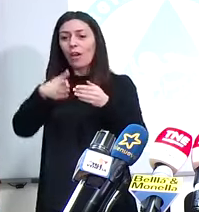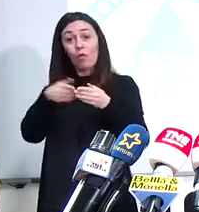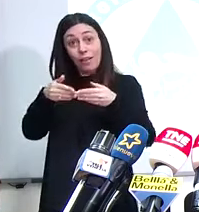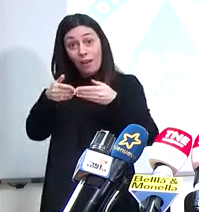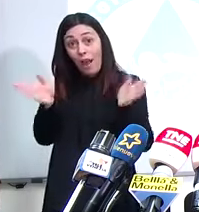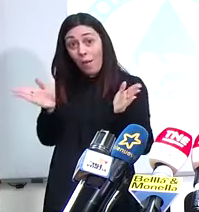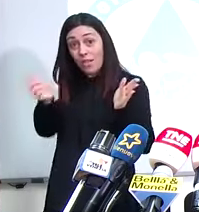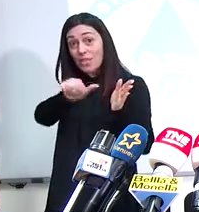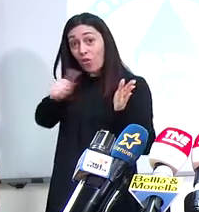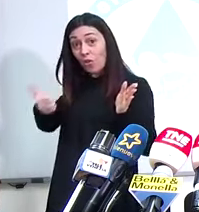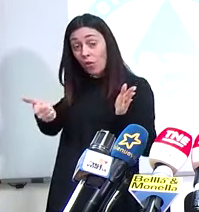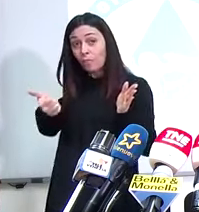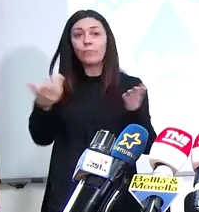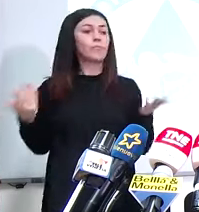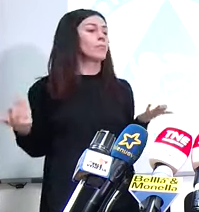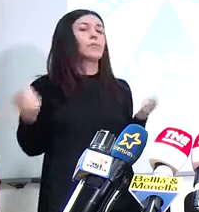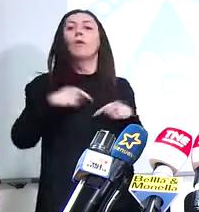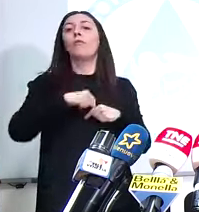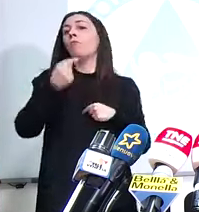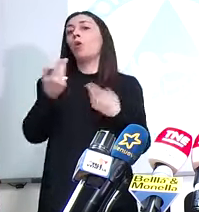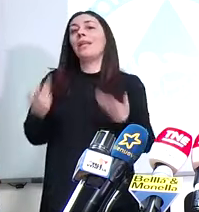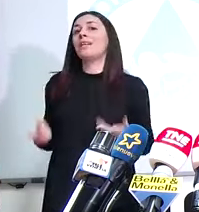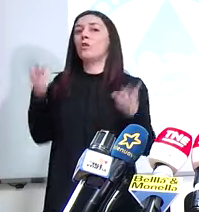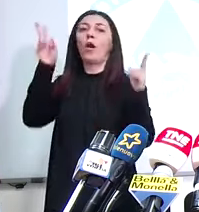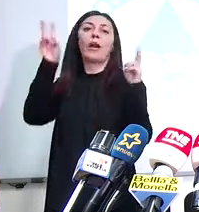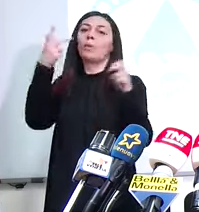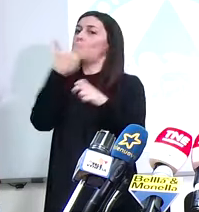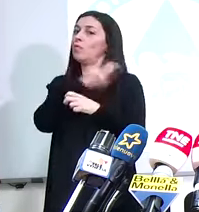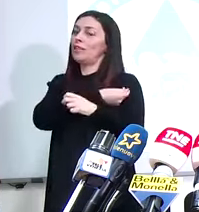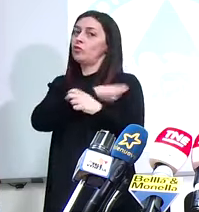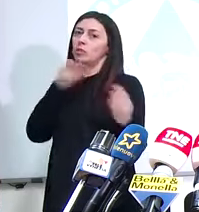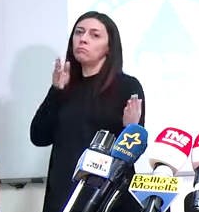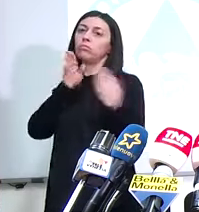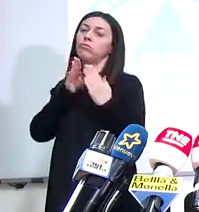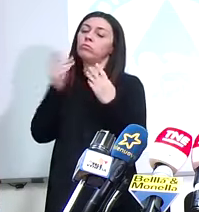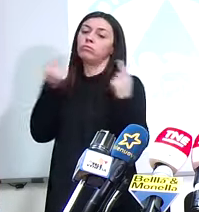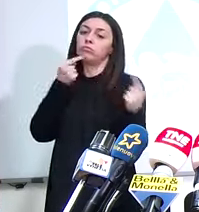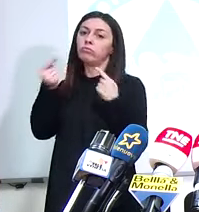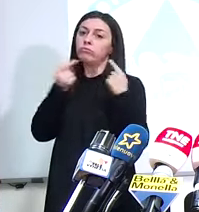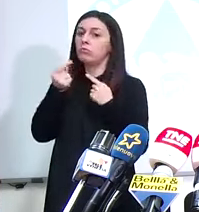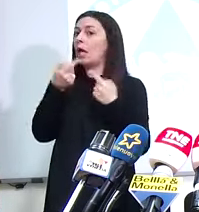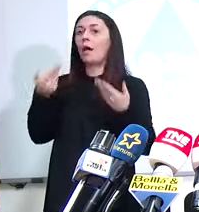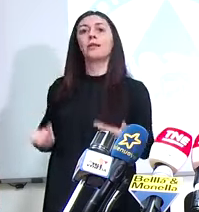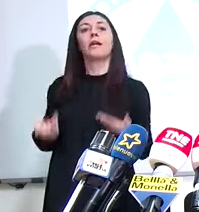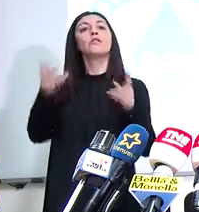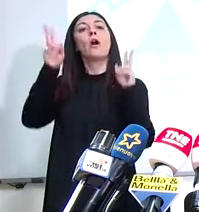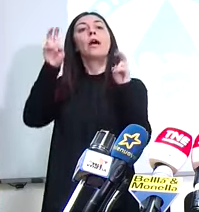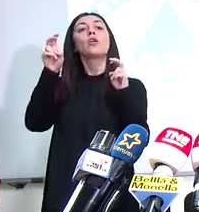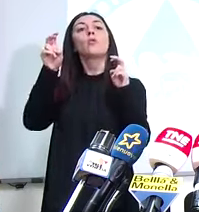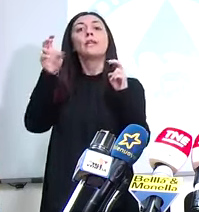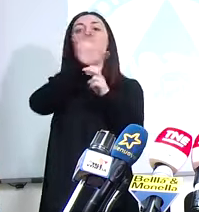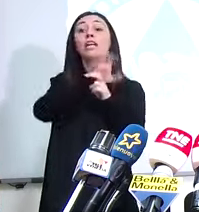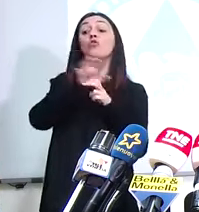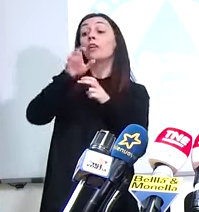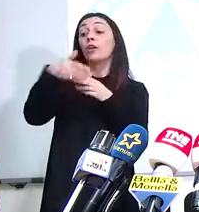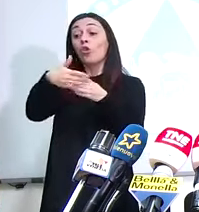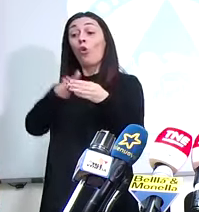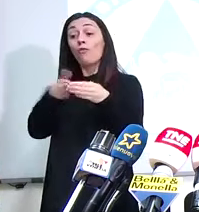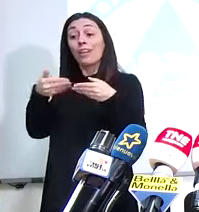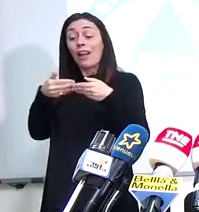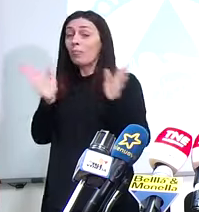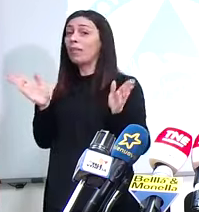momento 10 nel senso che non si è parlato dell'apertura dei confini regionali che esattamente nel dpcm